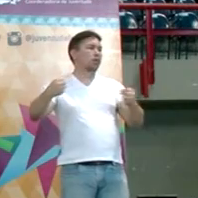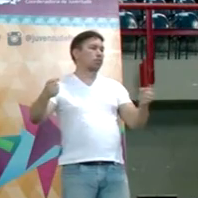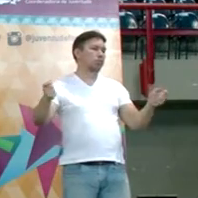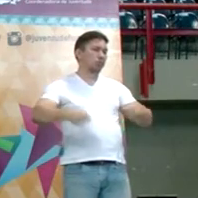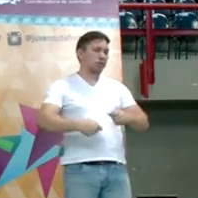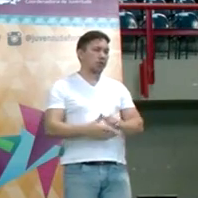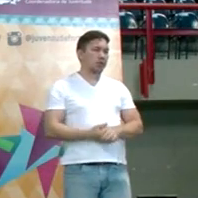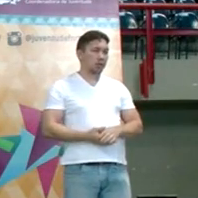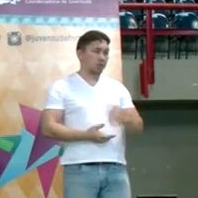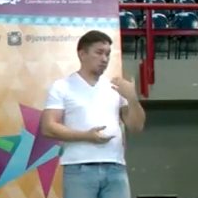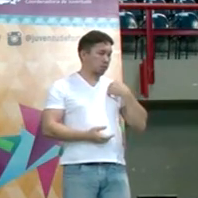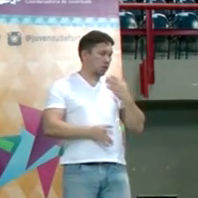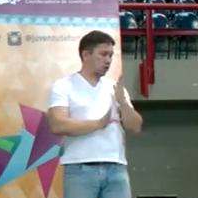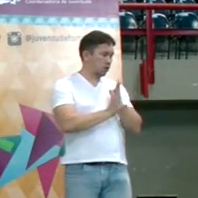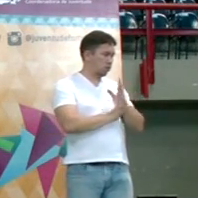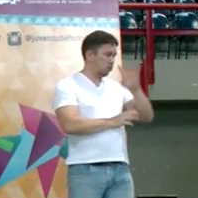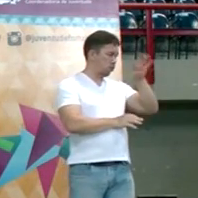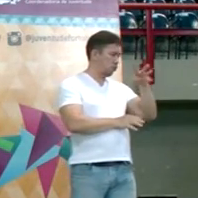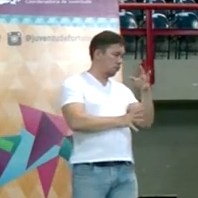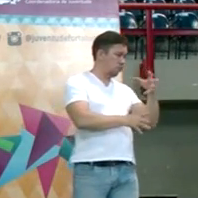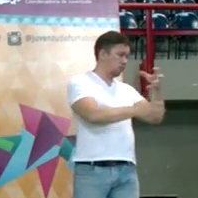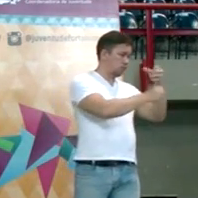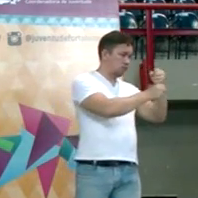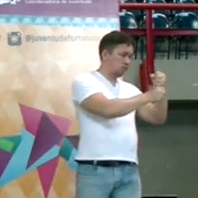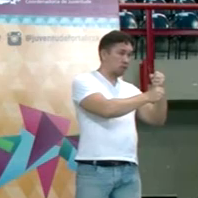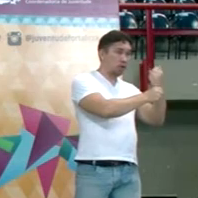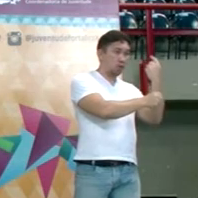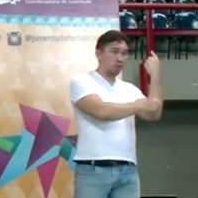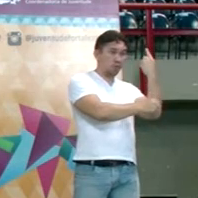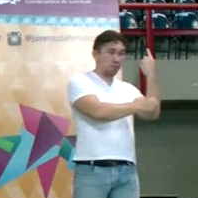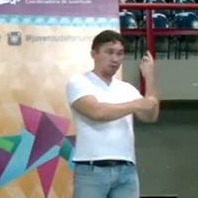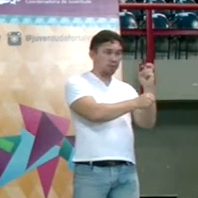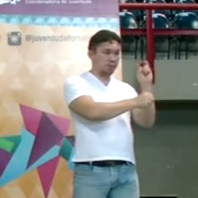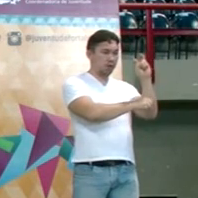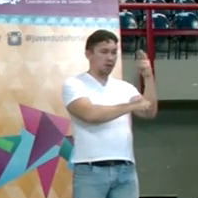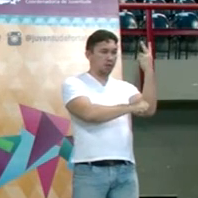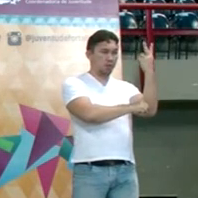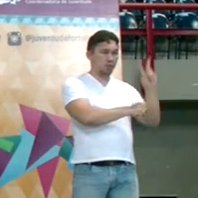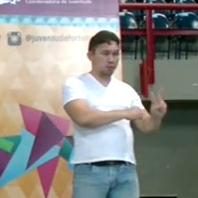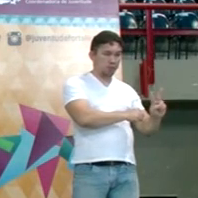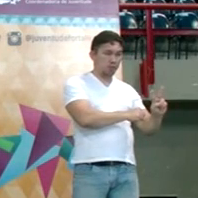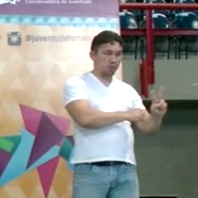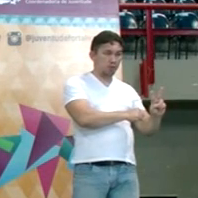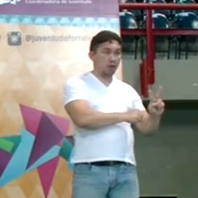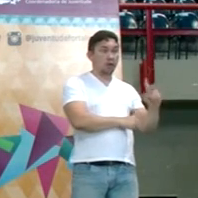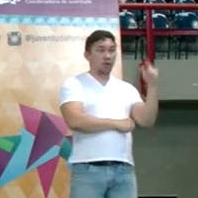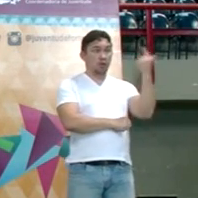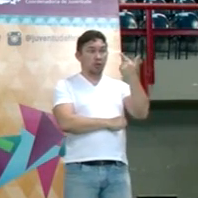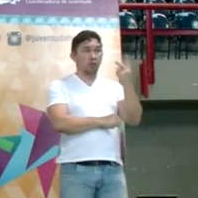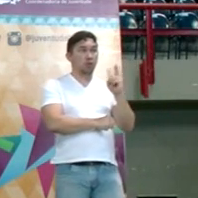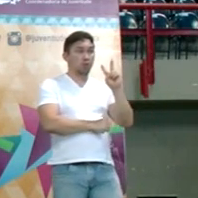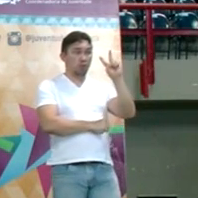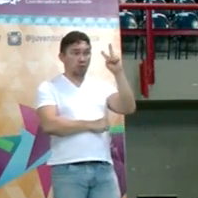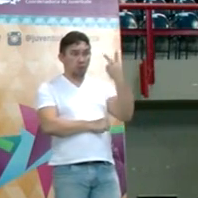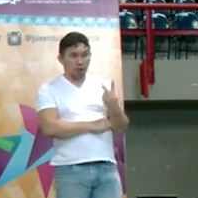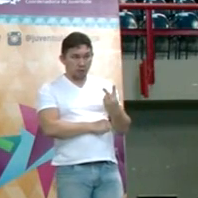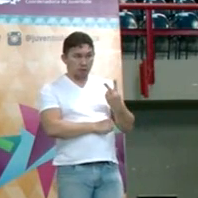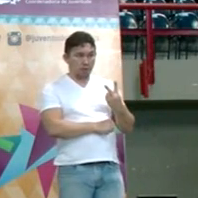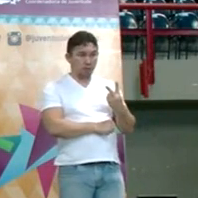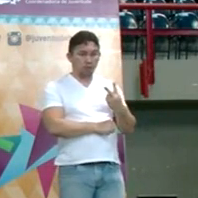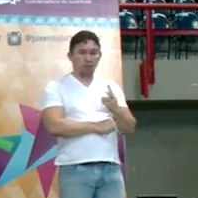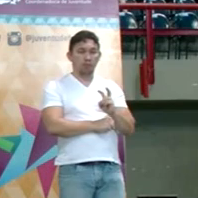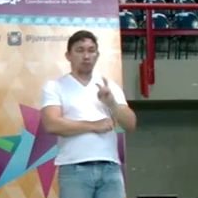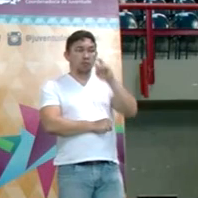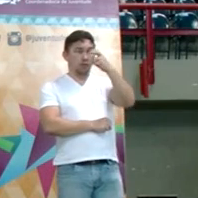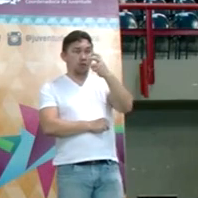soma tudo que está do lado de cá, você está contando o primeiro salto 2 vezes. Você está contando o segundo salto 2 vezes. E